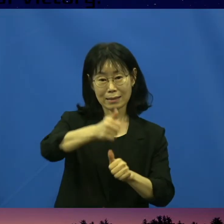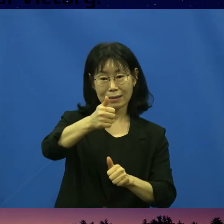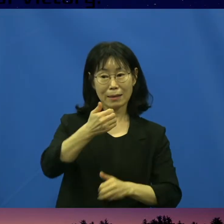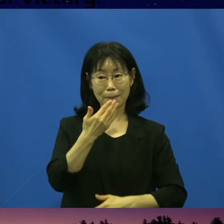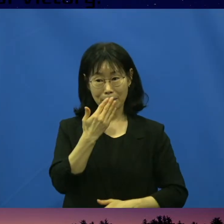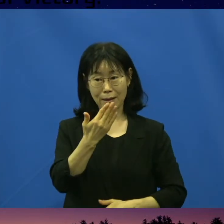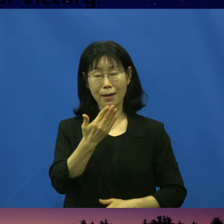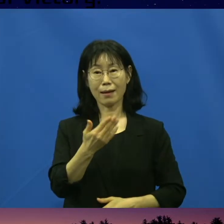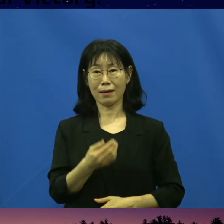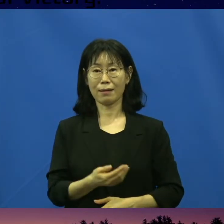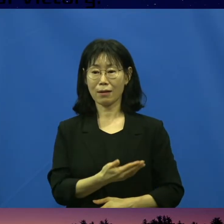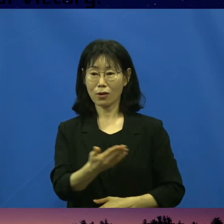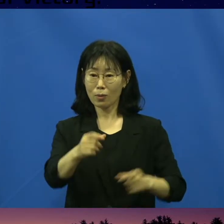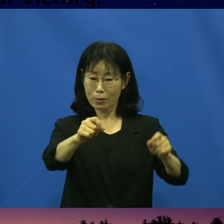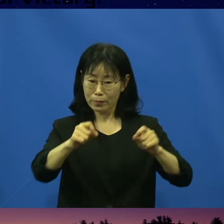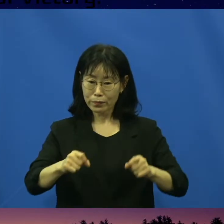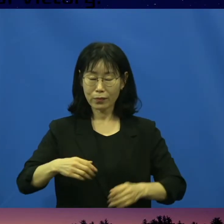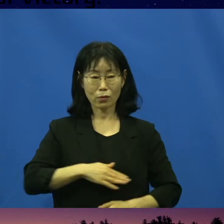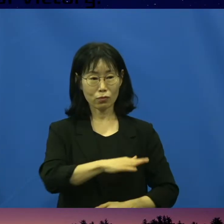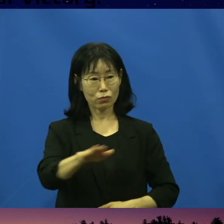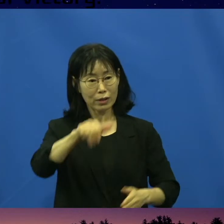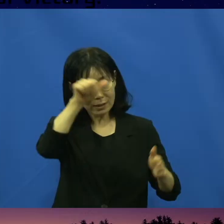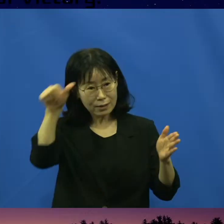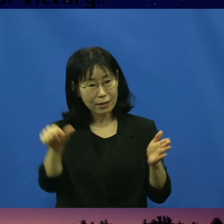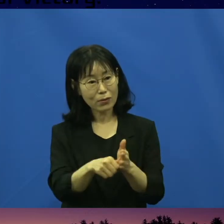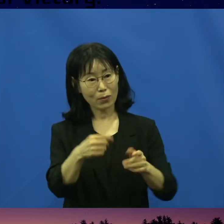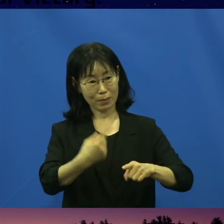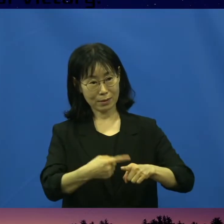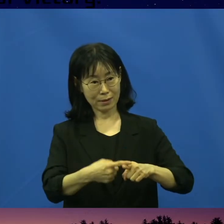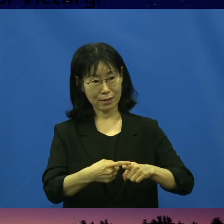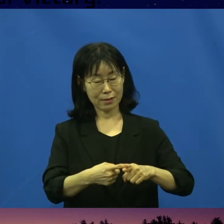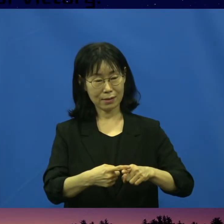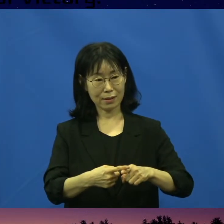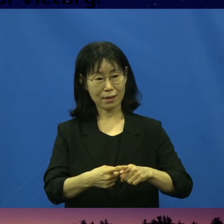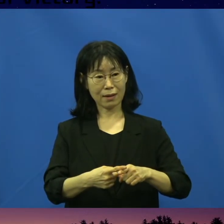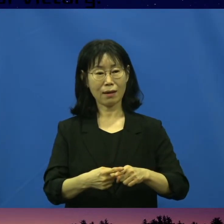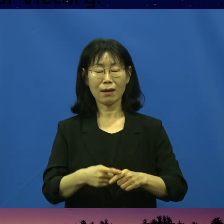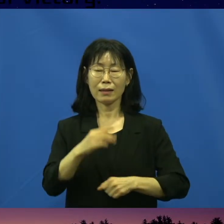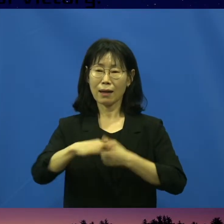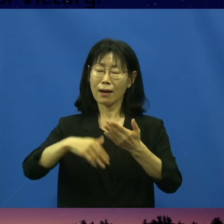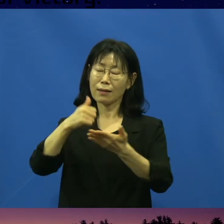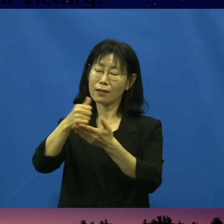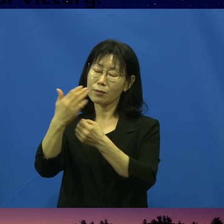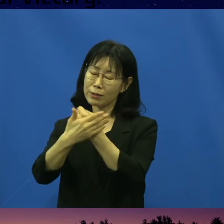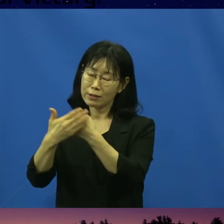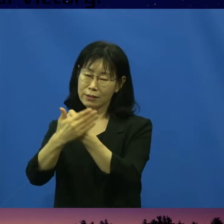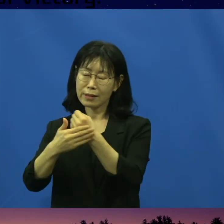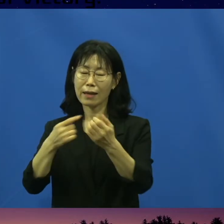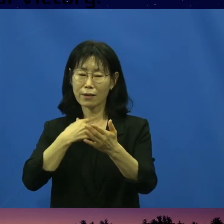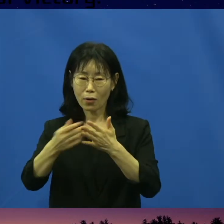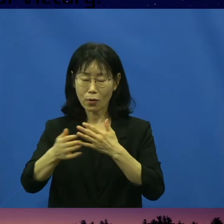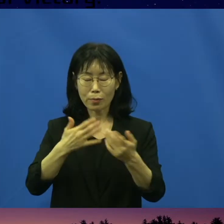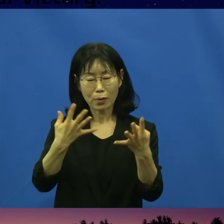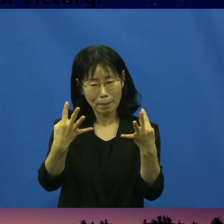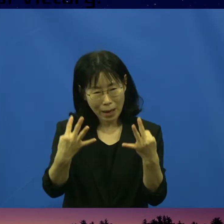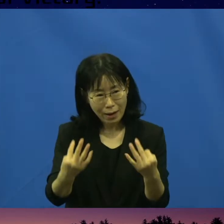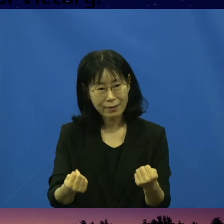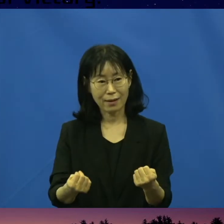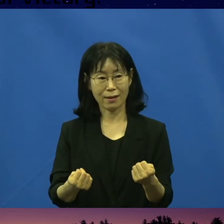그렇게 쓰고 우리 인생도 마찬가지. 우리도 모르는 사이에 하나님의 은혜가 내 삶 가운데 수없이 오고